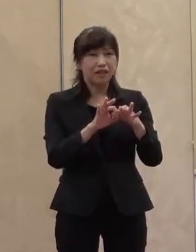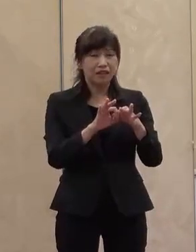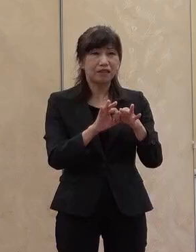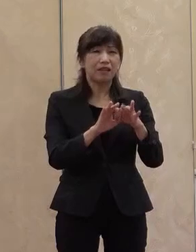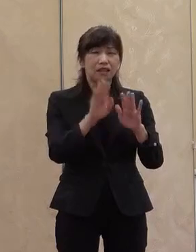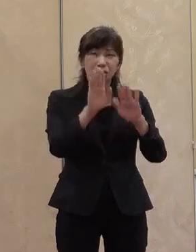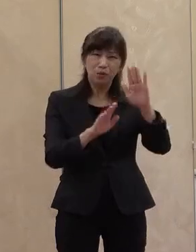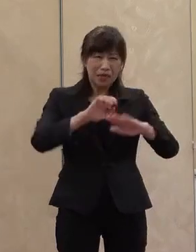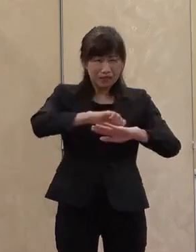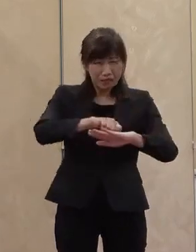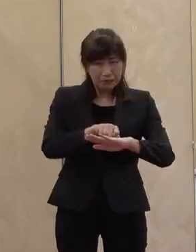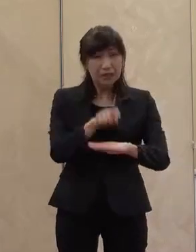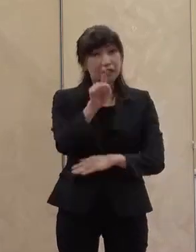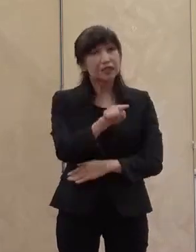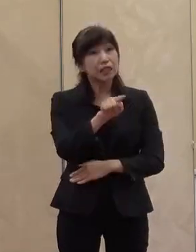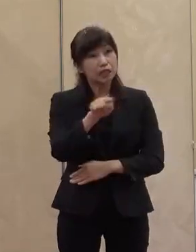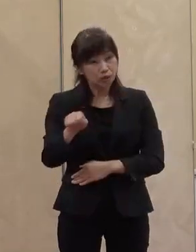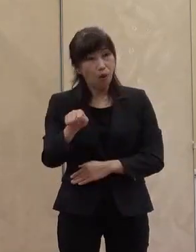支援する